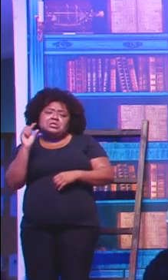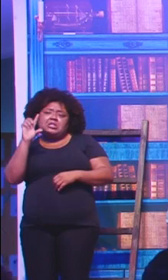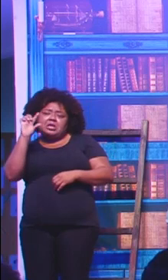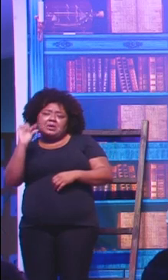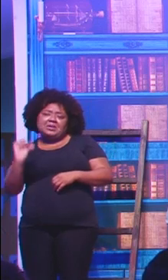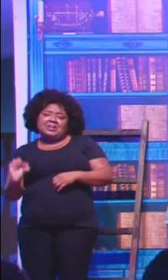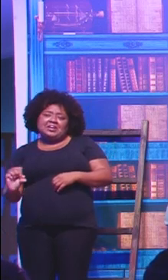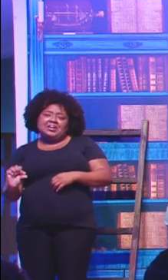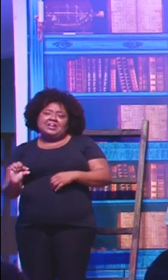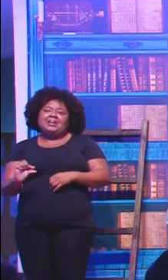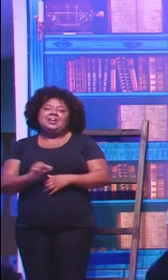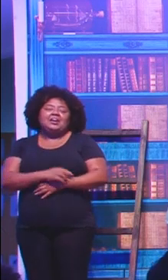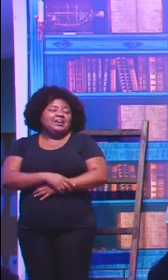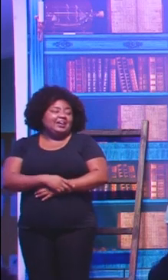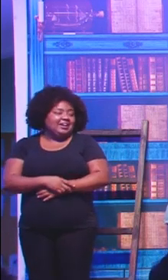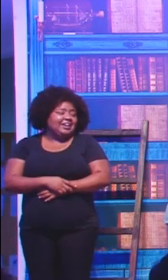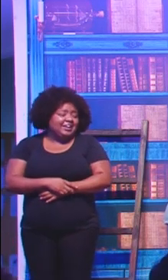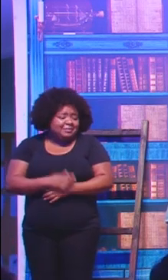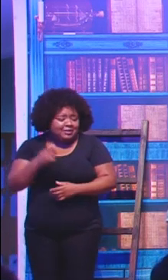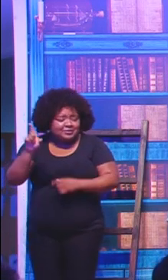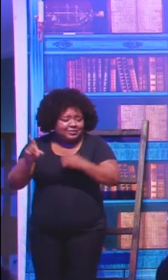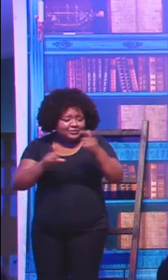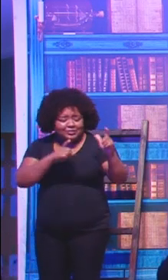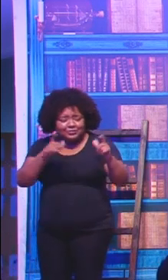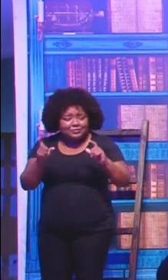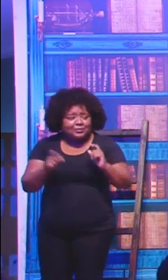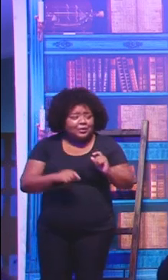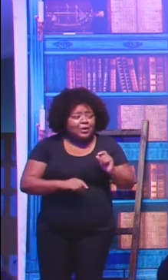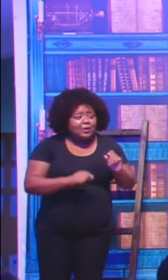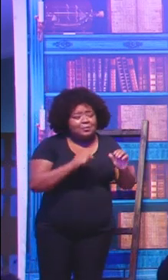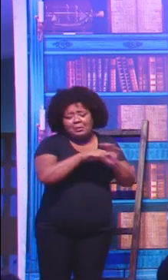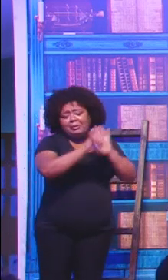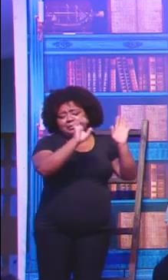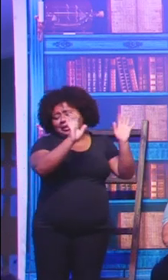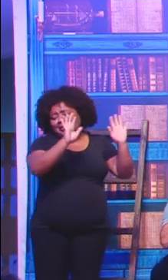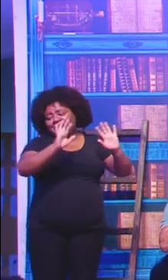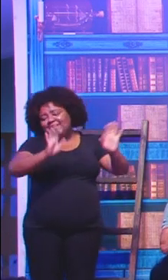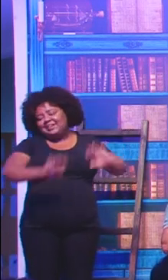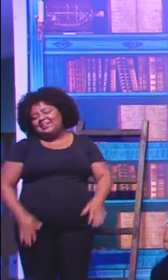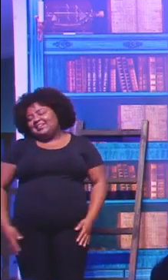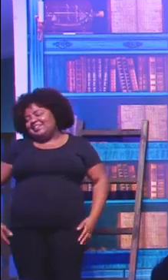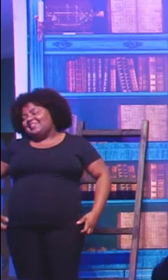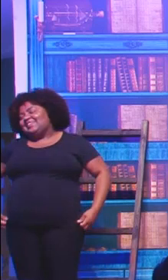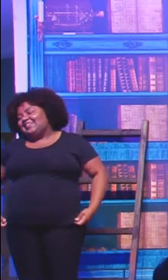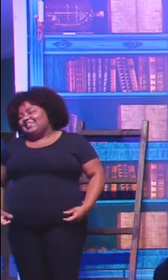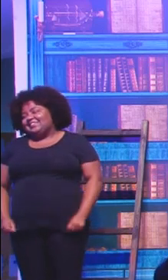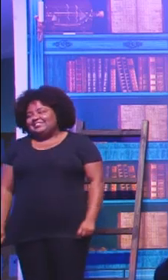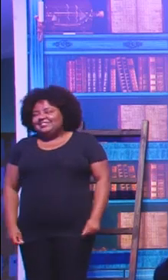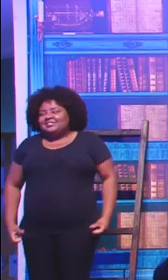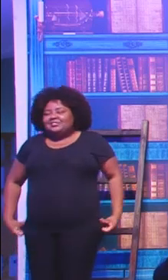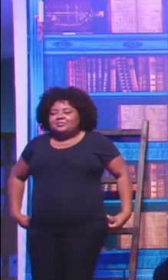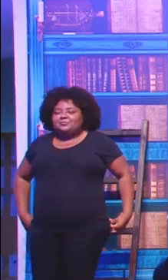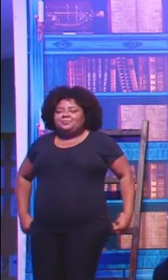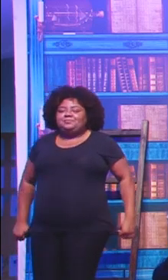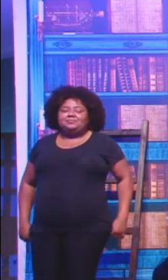faz outros investimentos. Né? Não vou lhe botar nessa saia justa não, Itamar. Não, tá. Se preocupe.